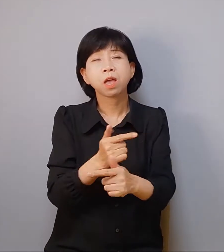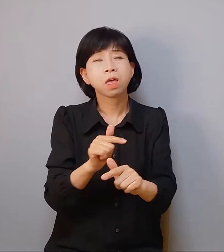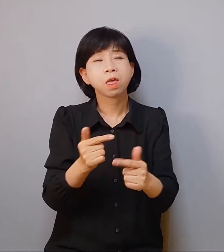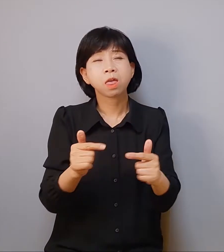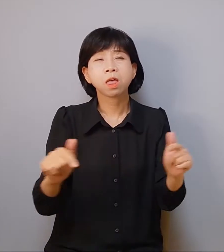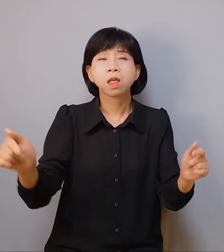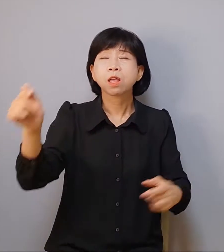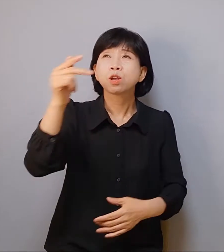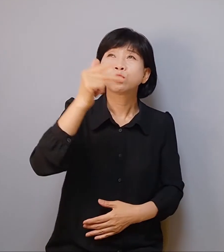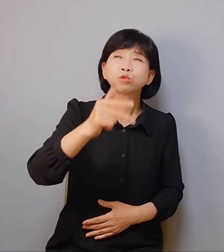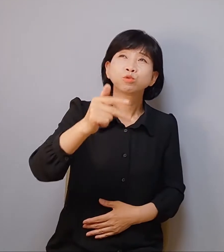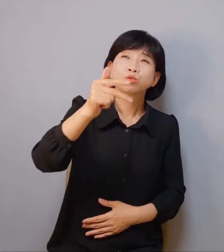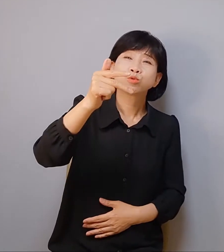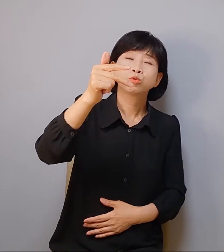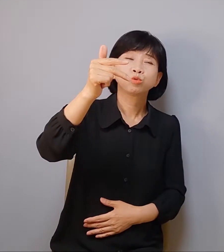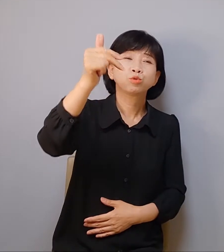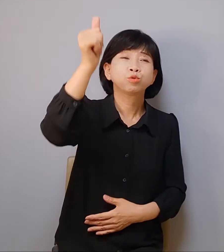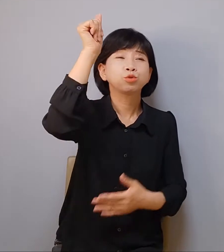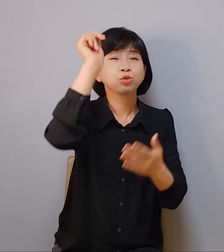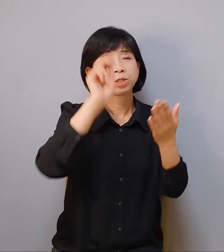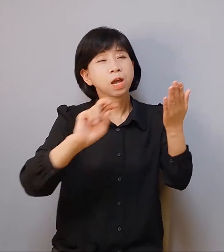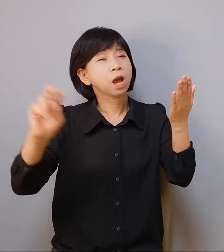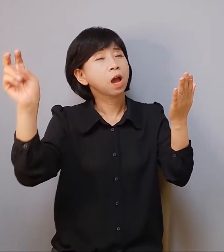만유의 주